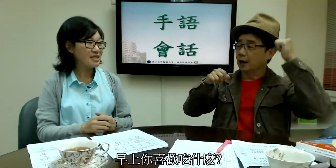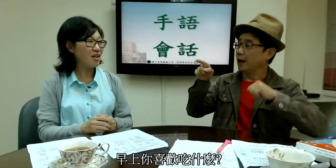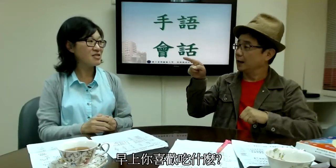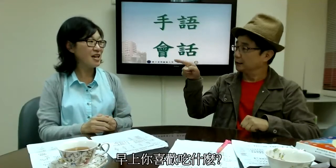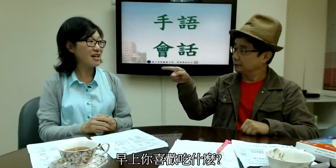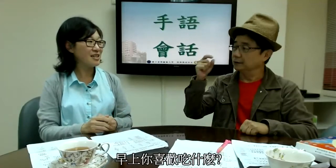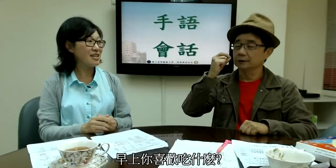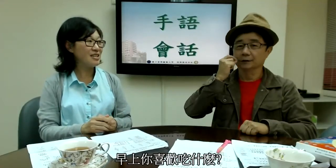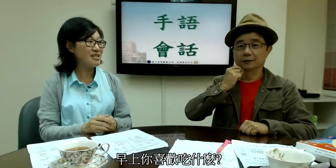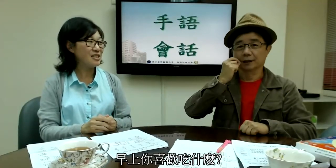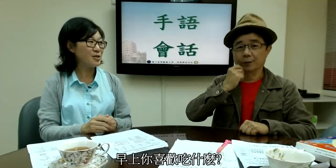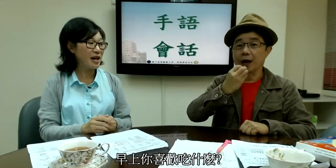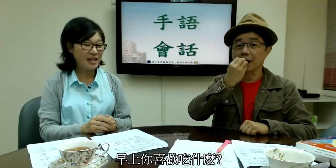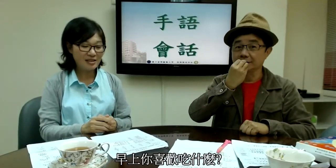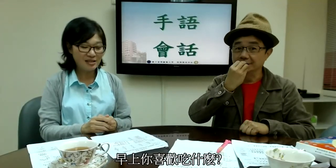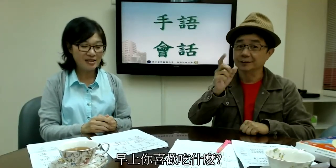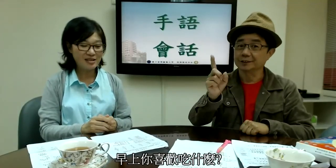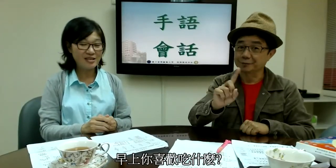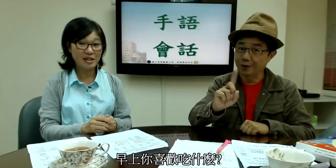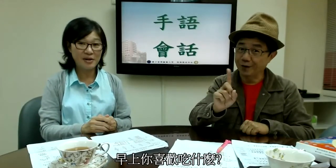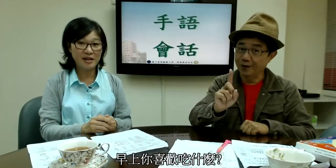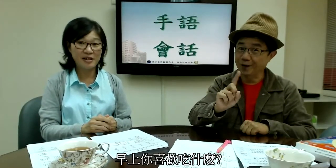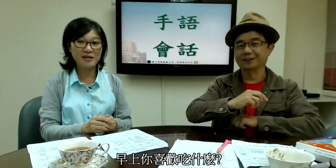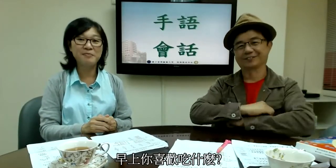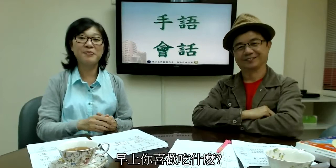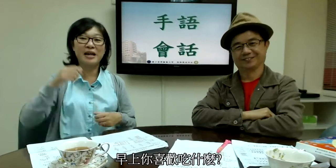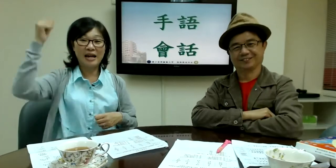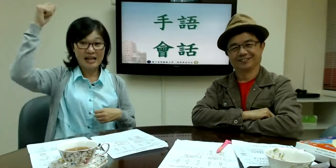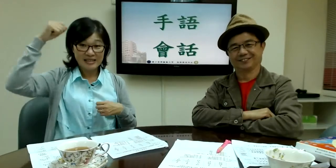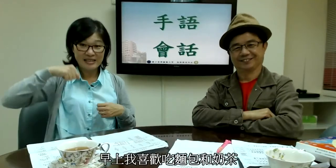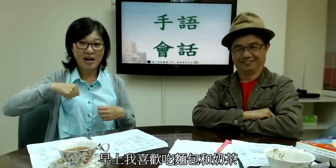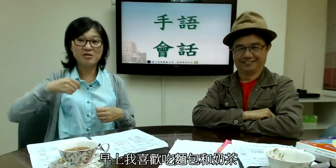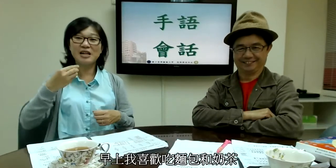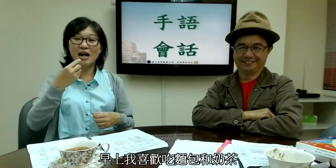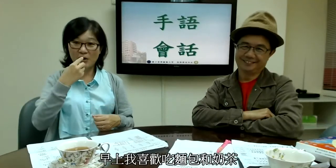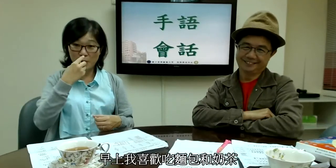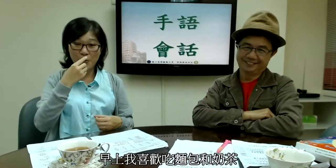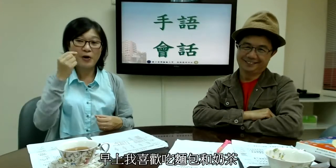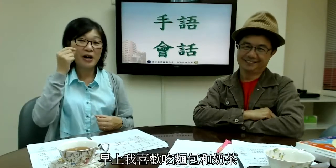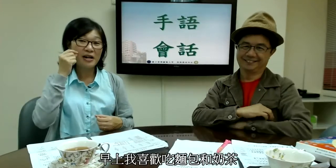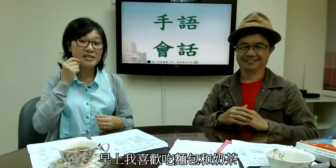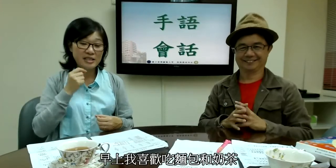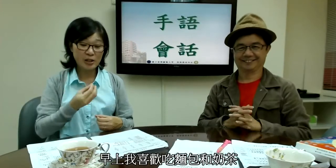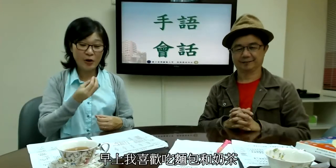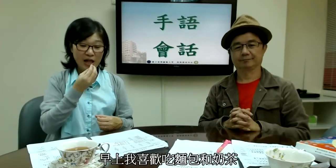早上你喜欢吃什么？早上我喜欢